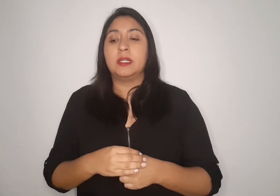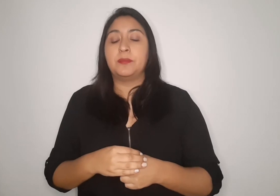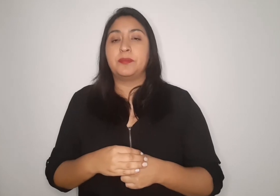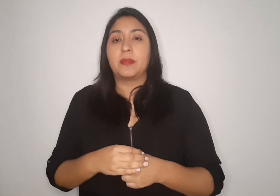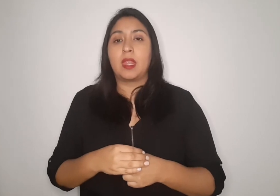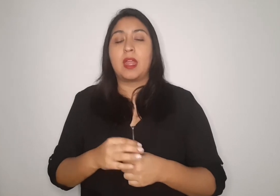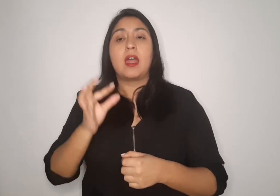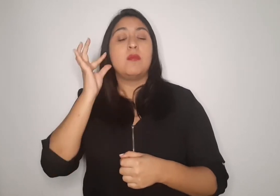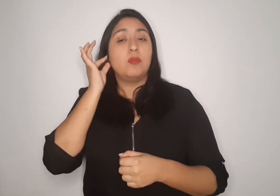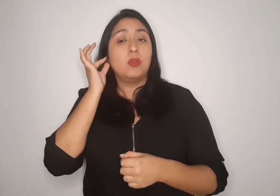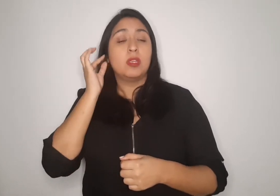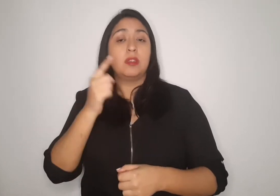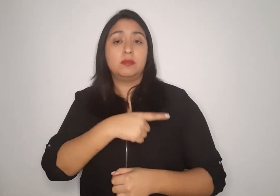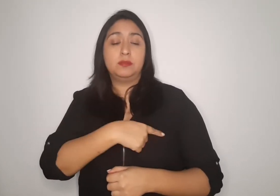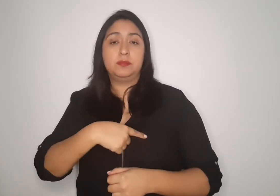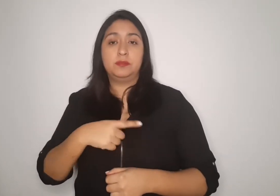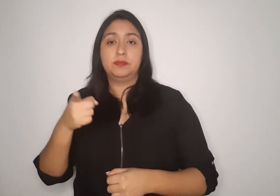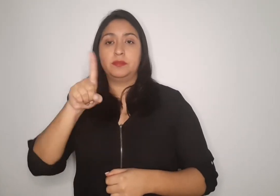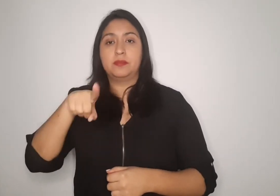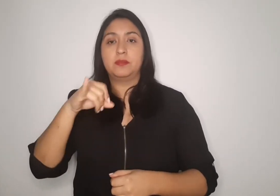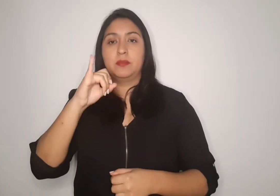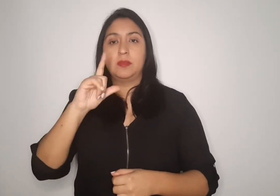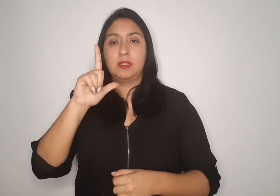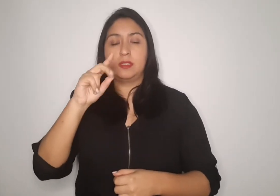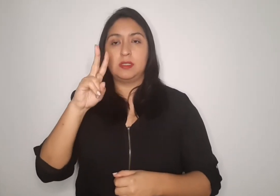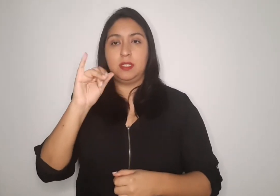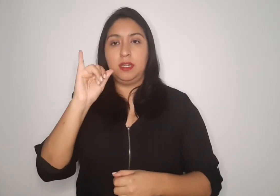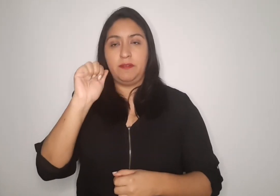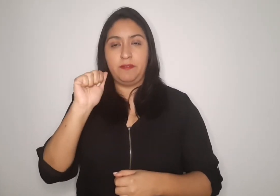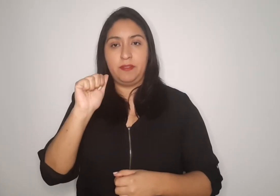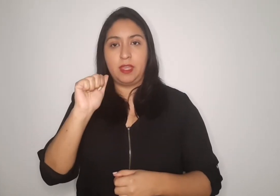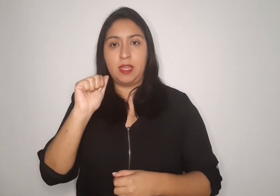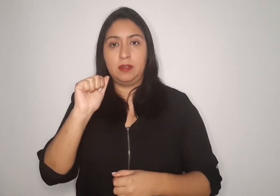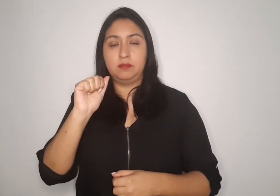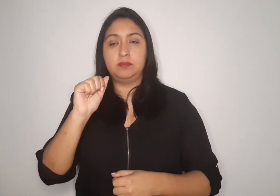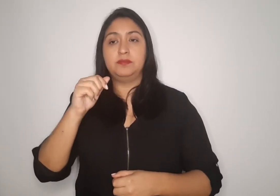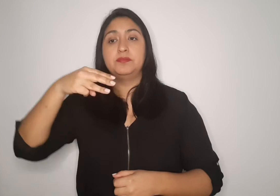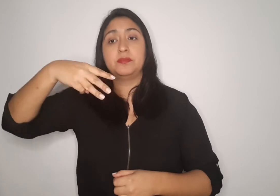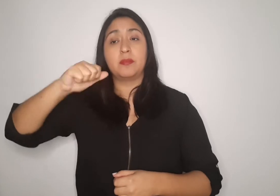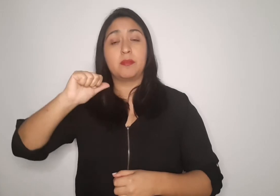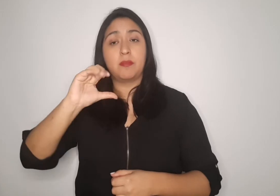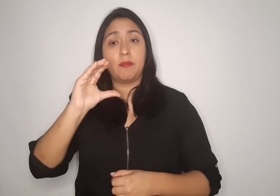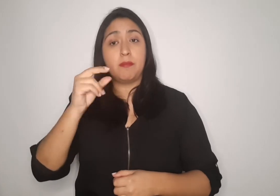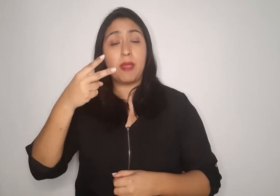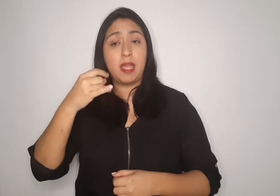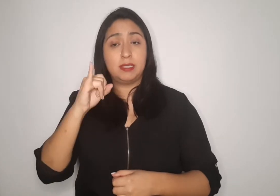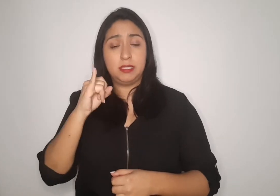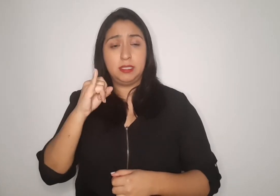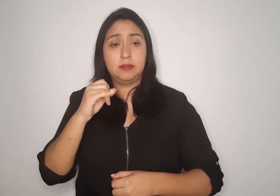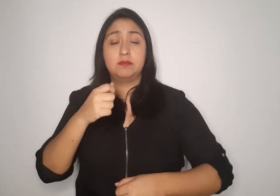la Machi. Entonces fue todo un trabajo de traducción también y de aprendizaje en el camino y con muchos